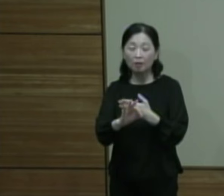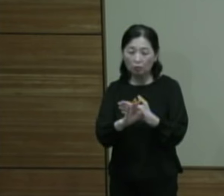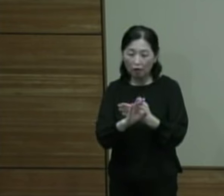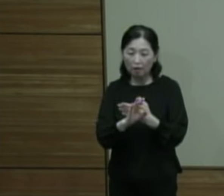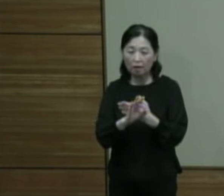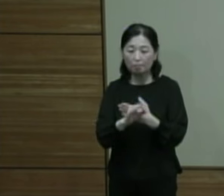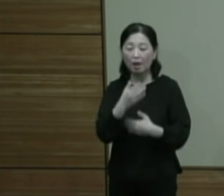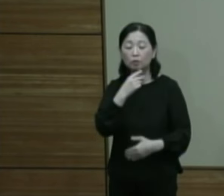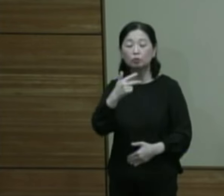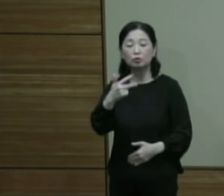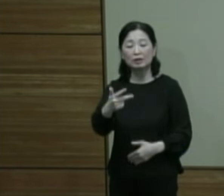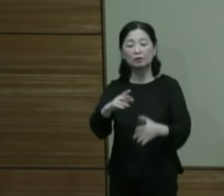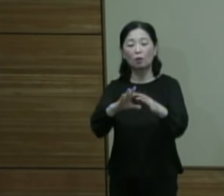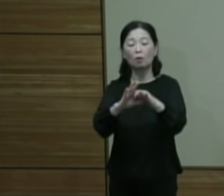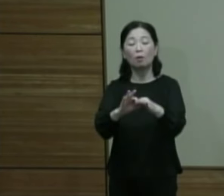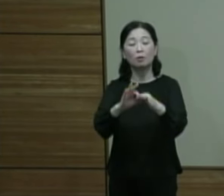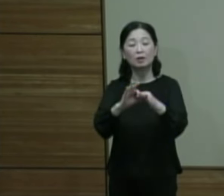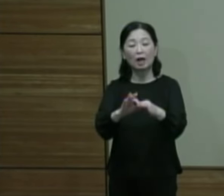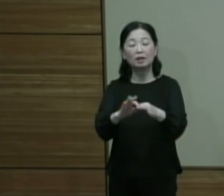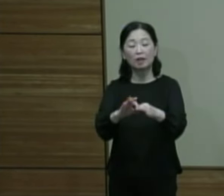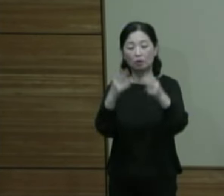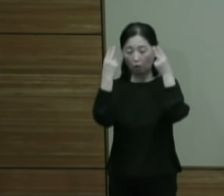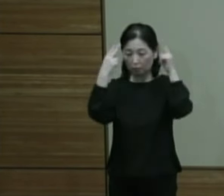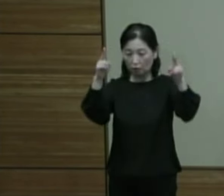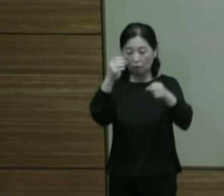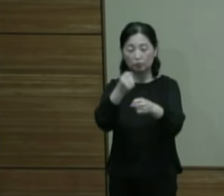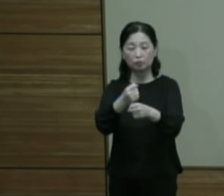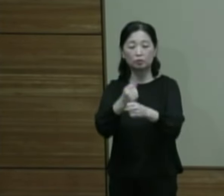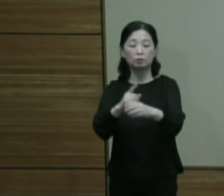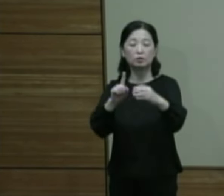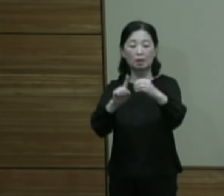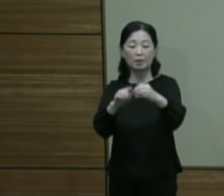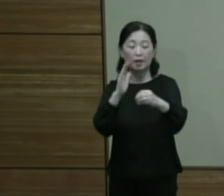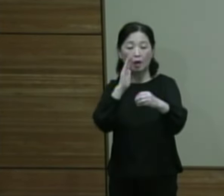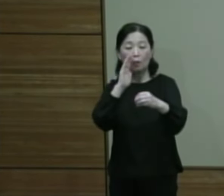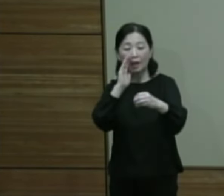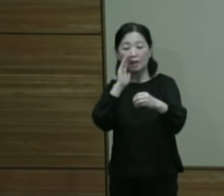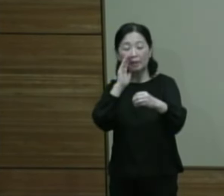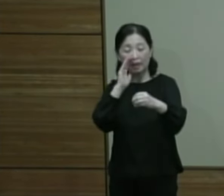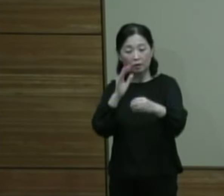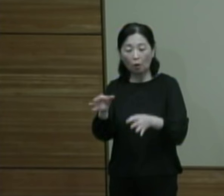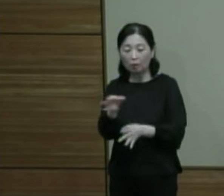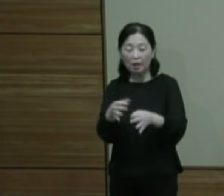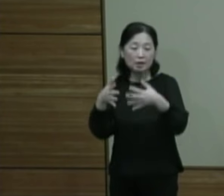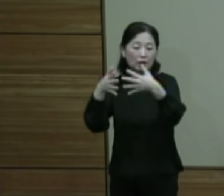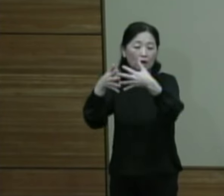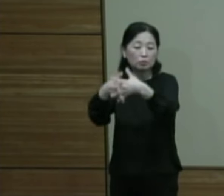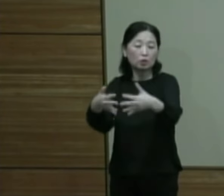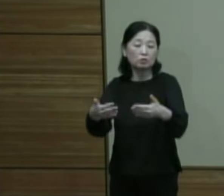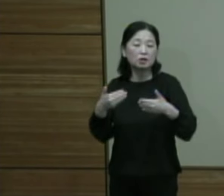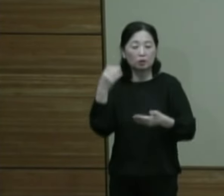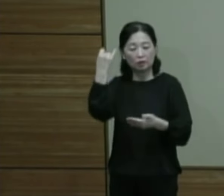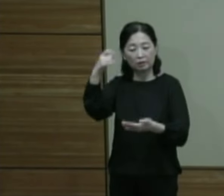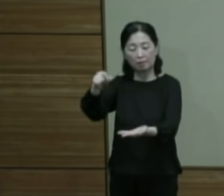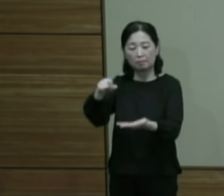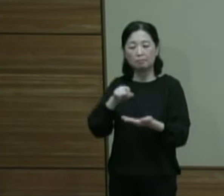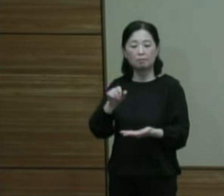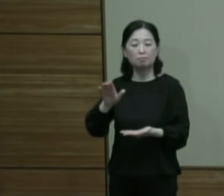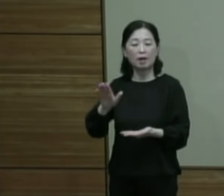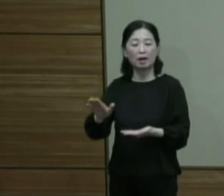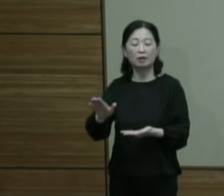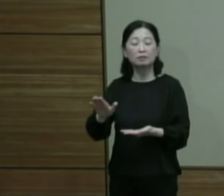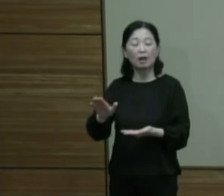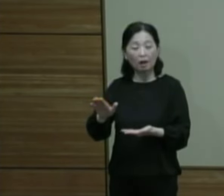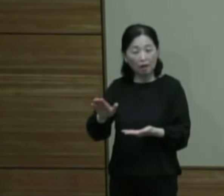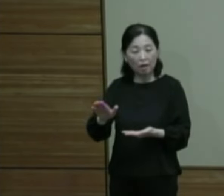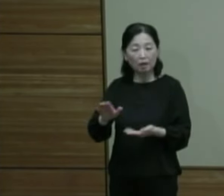福祉の関係のビジョンを作るにはやっぱり和歌山県の経済見通しが必要だというご意見がありました。2040年に向けて和歌山